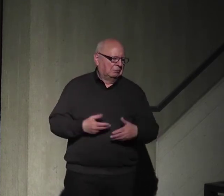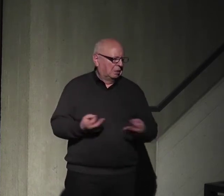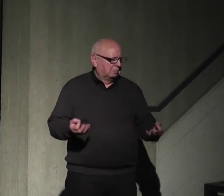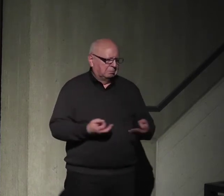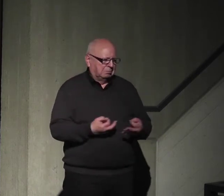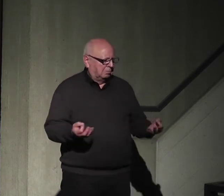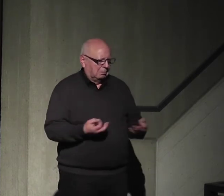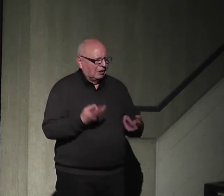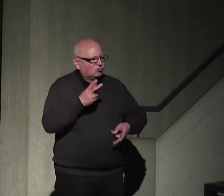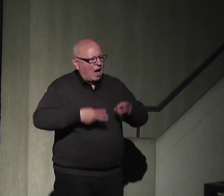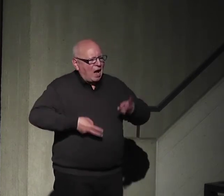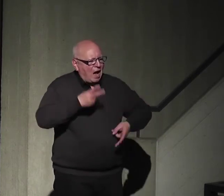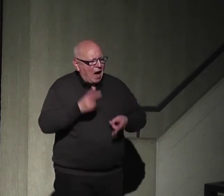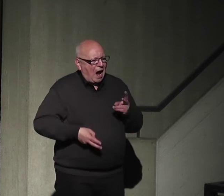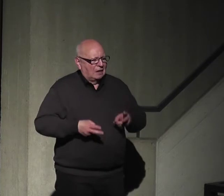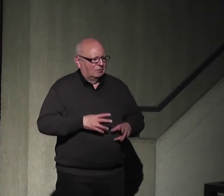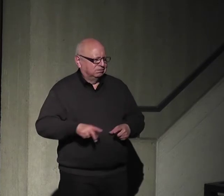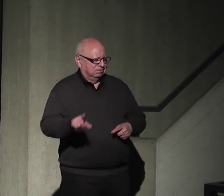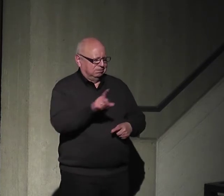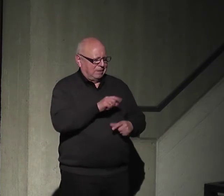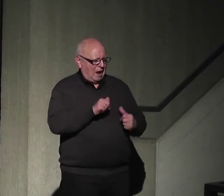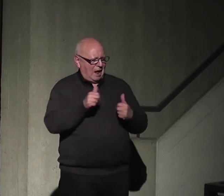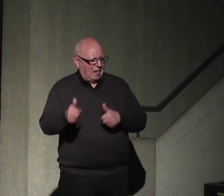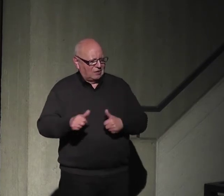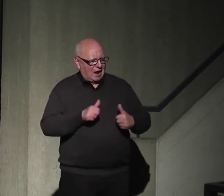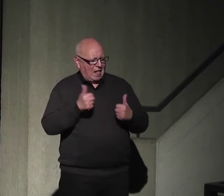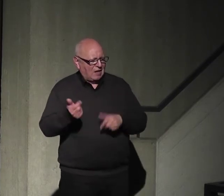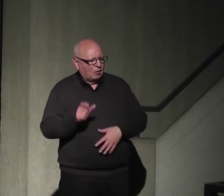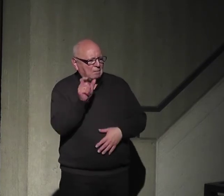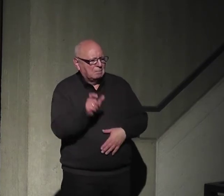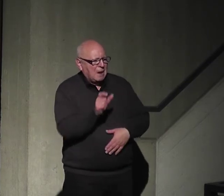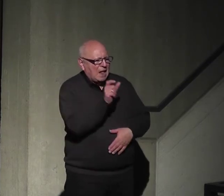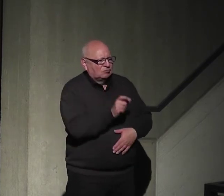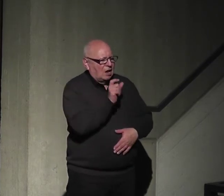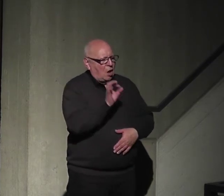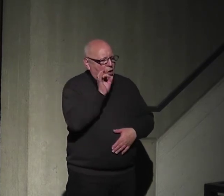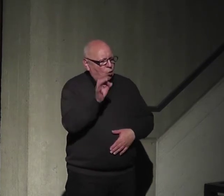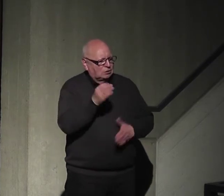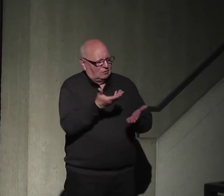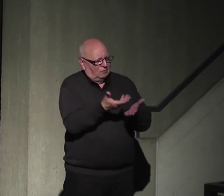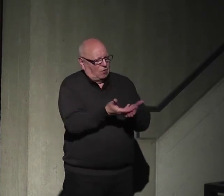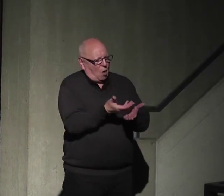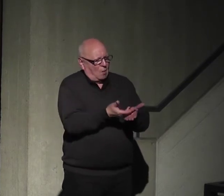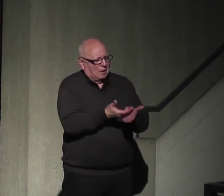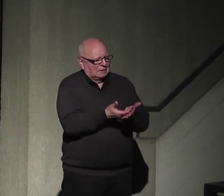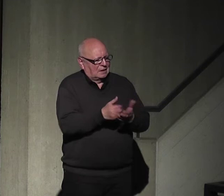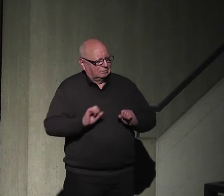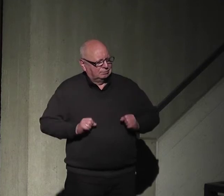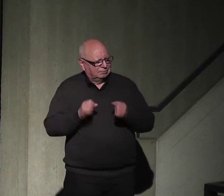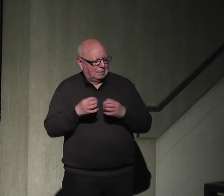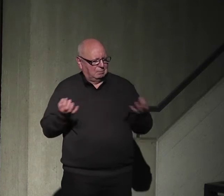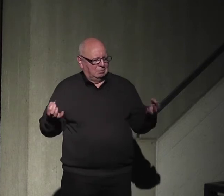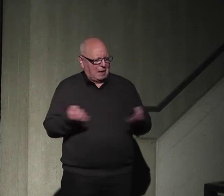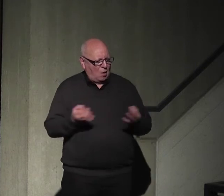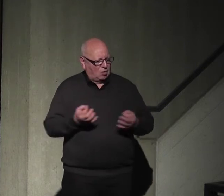ist nicht nur schade für die zahlreichen Helferinnen und Helfer, sondern auch für die Menschen, die vielleicht nur ein gutes Vorbild als Inspiration